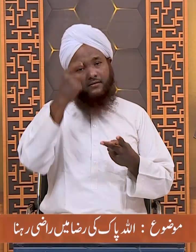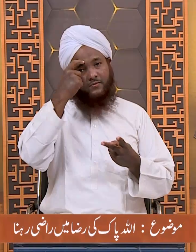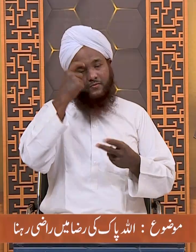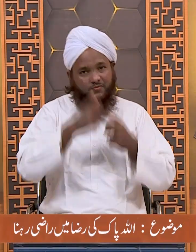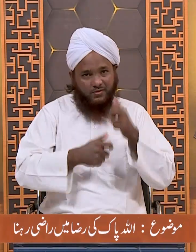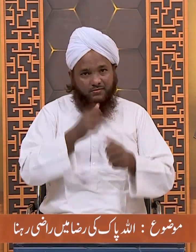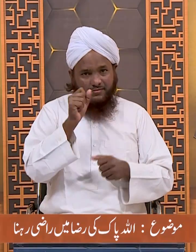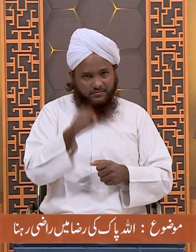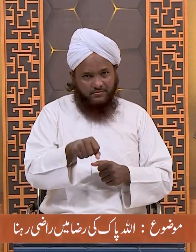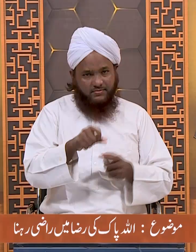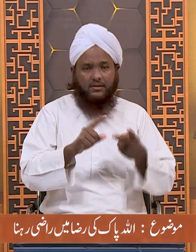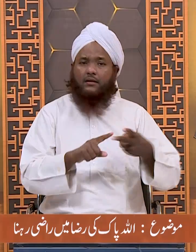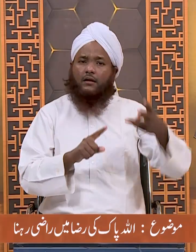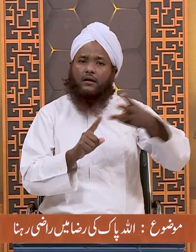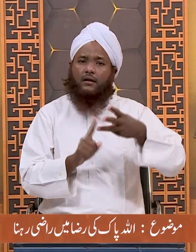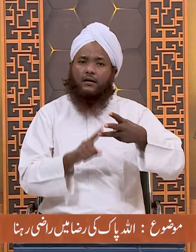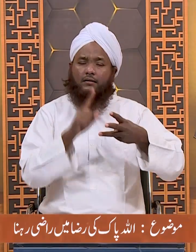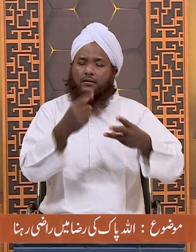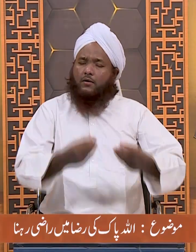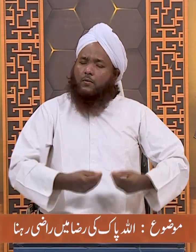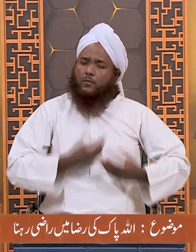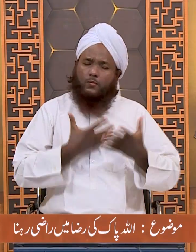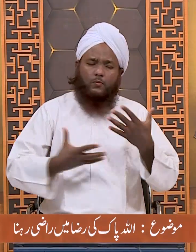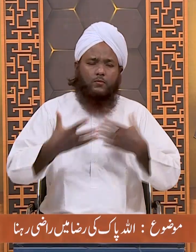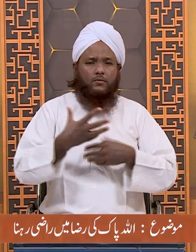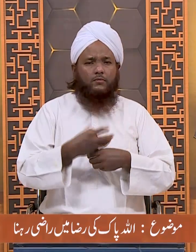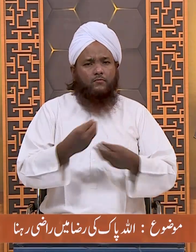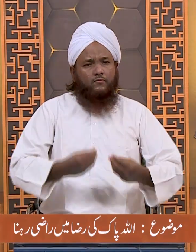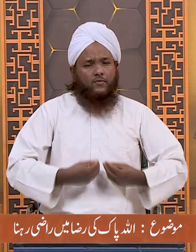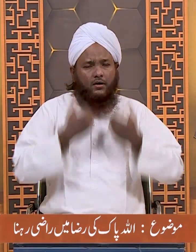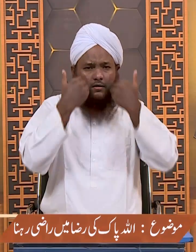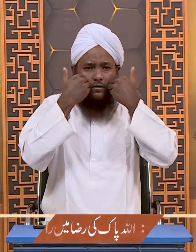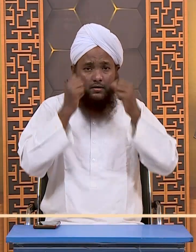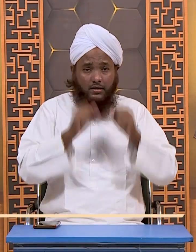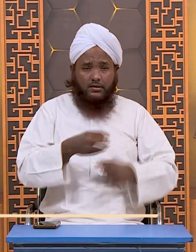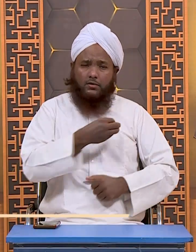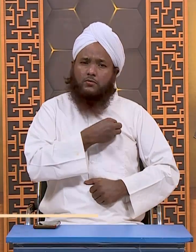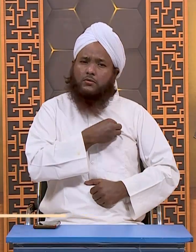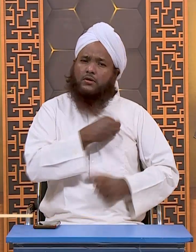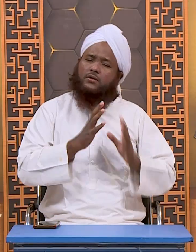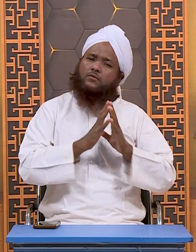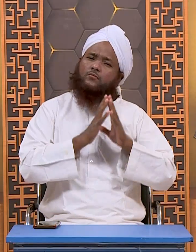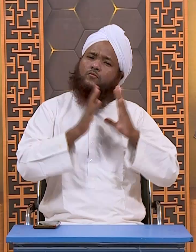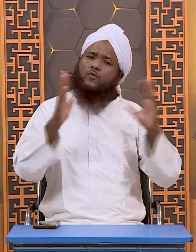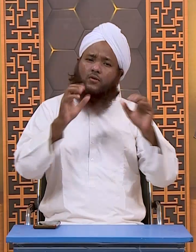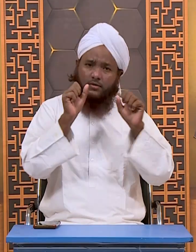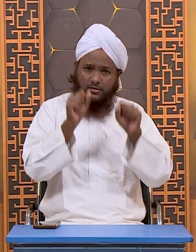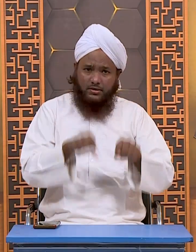में हो, चाहे राहतों का समा हो या तकलीफों के अंबार हो, कोई नेमत आपको